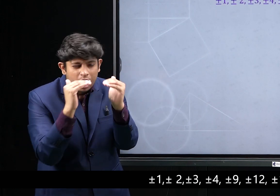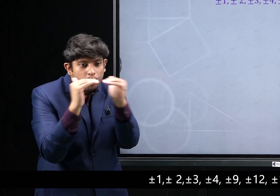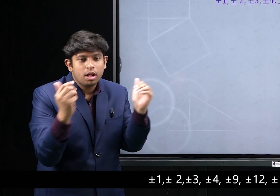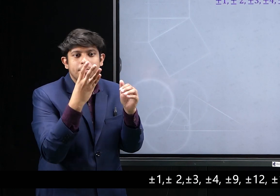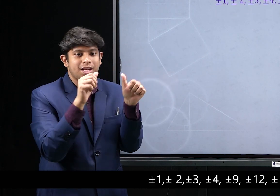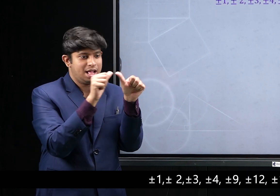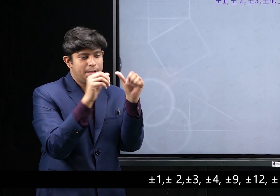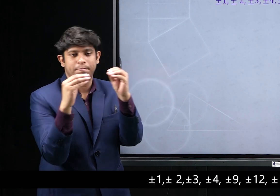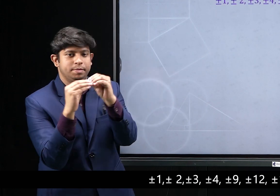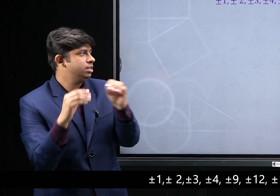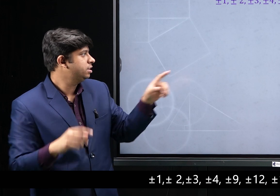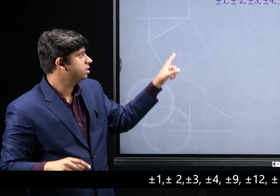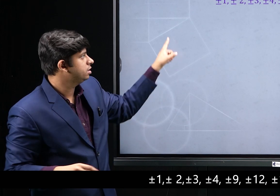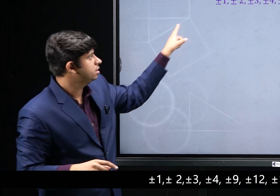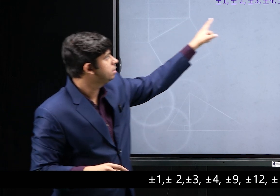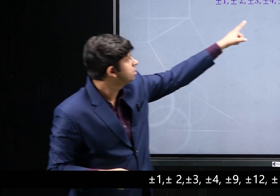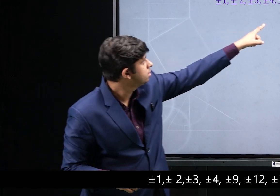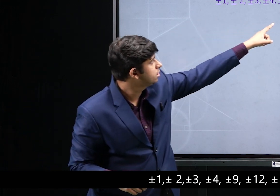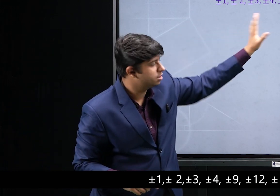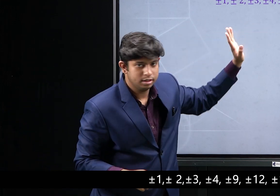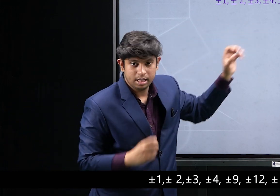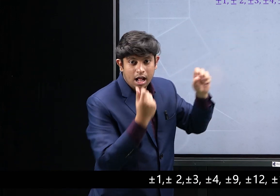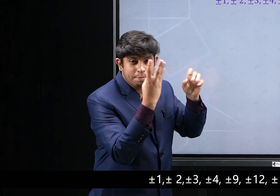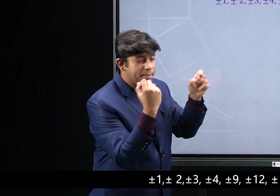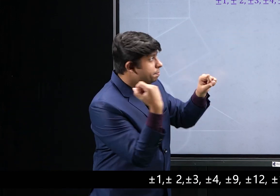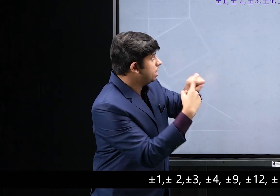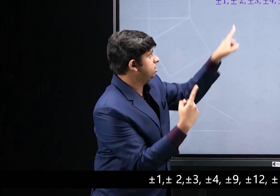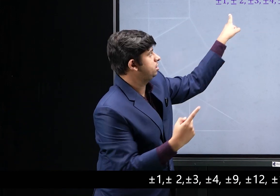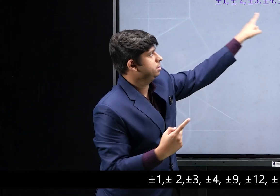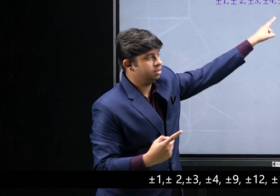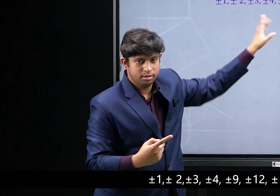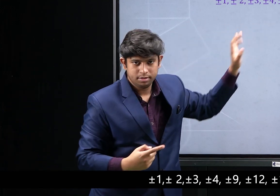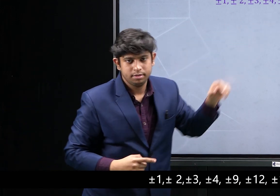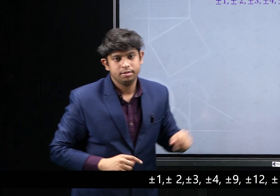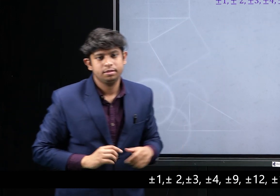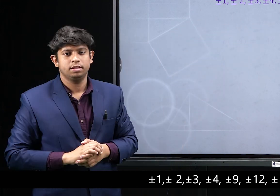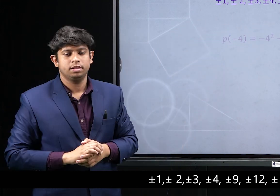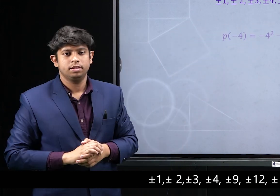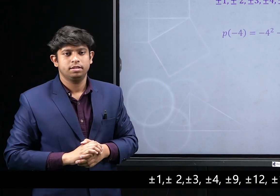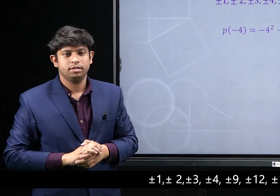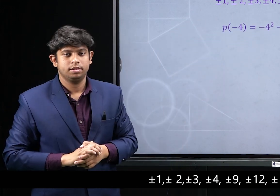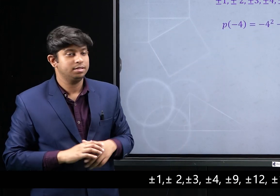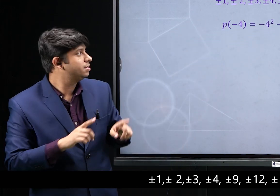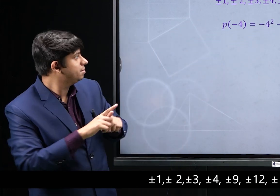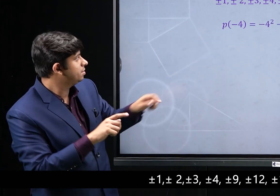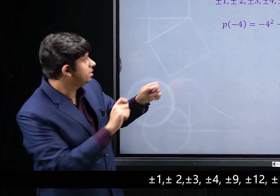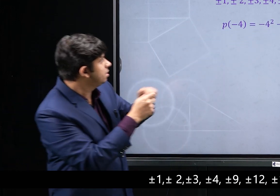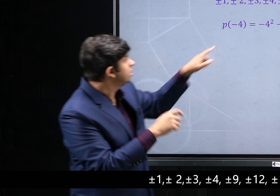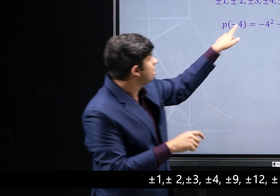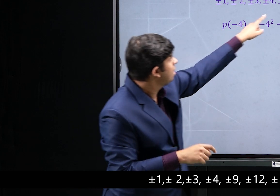+or -2, +or -3, +or -4, +or -9, +or -12, +or -18, +or -36.